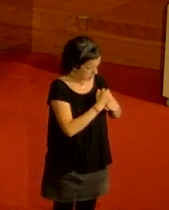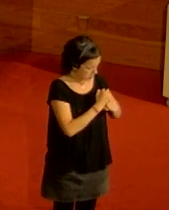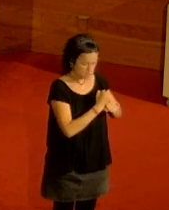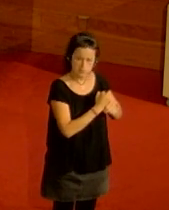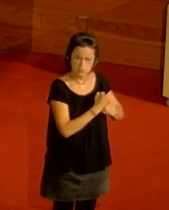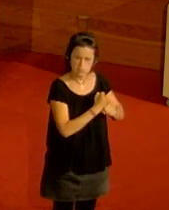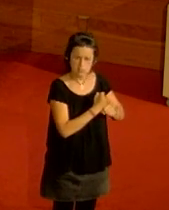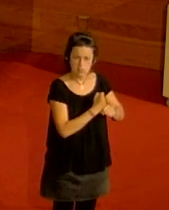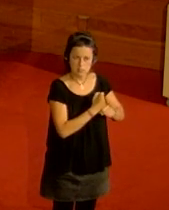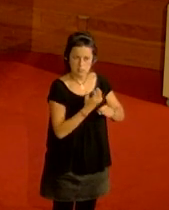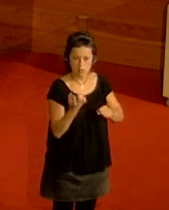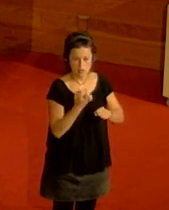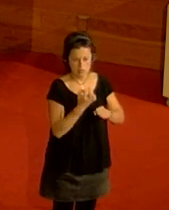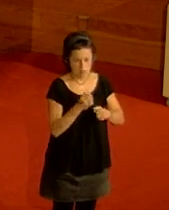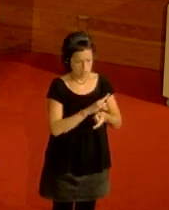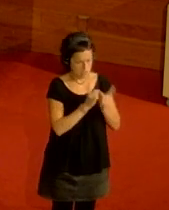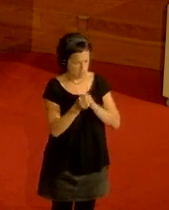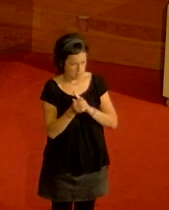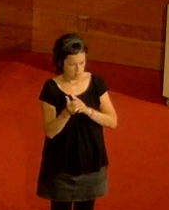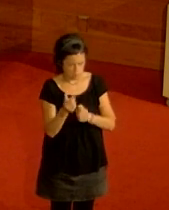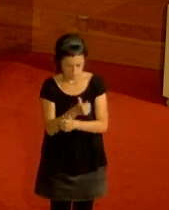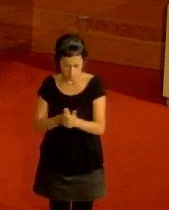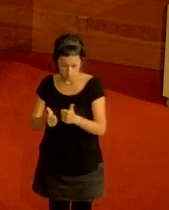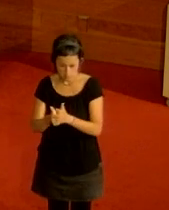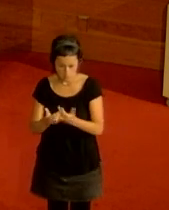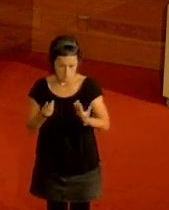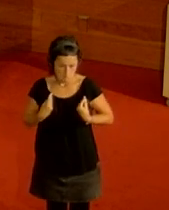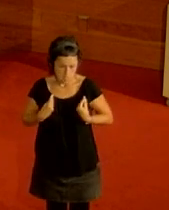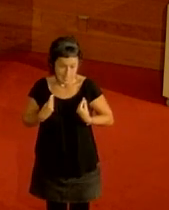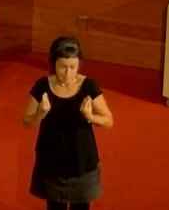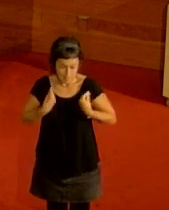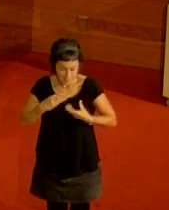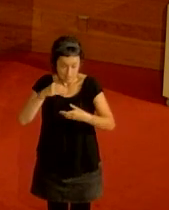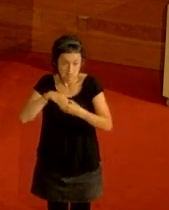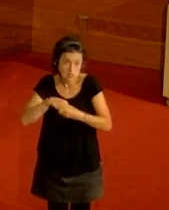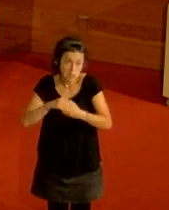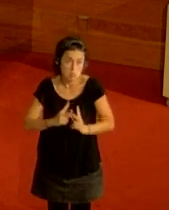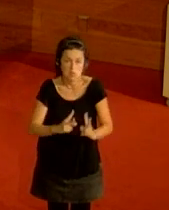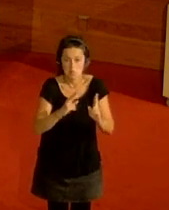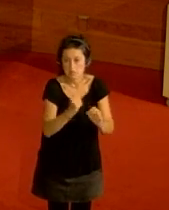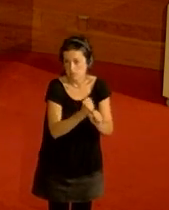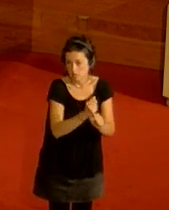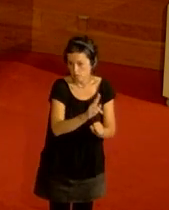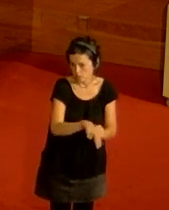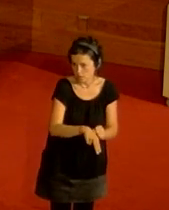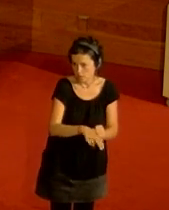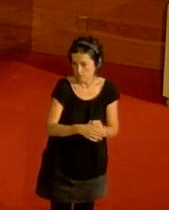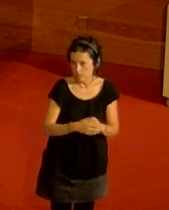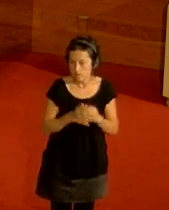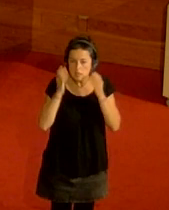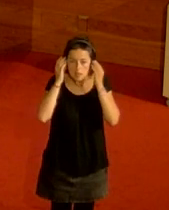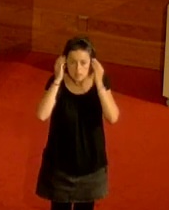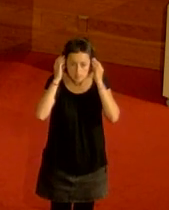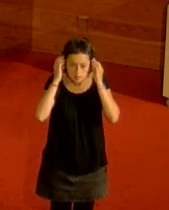torna y no debiera ser vida en la que el trabajo es una parte de la vida y no trabajo en lo que si tengo tiempo algunos días de